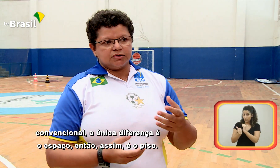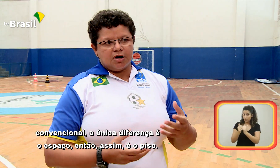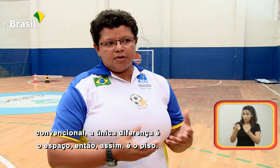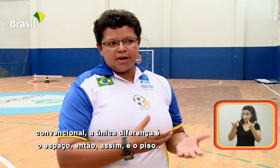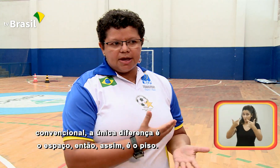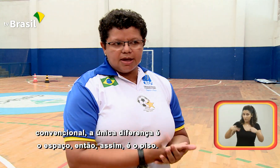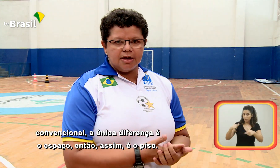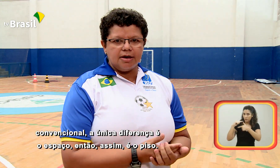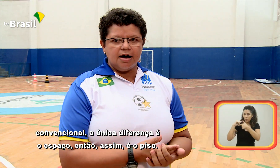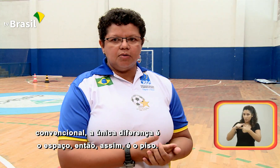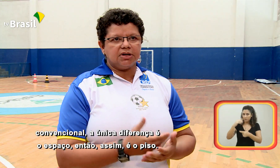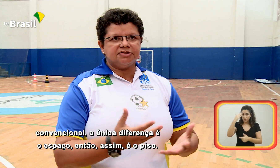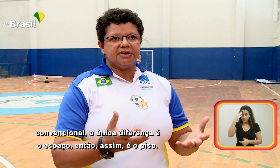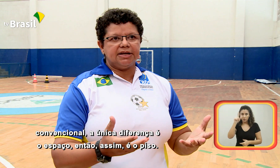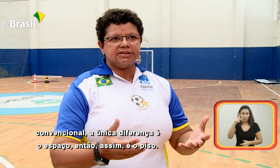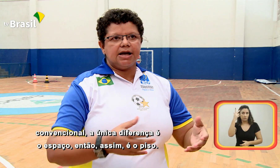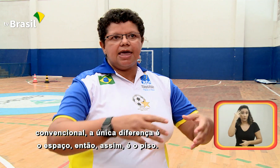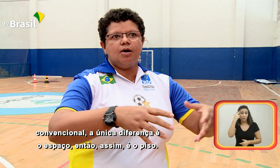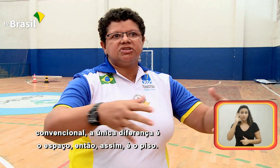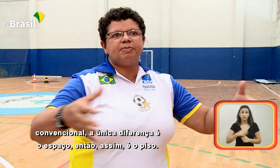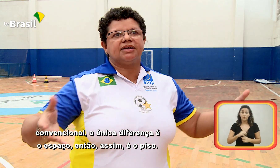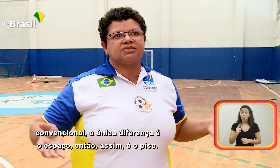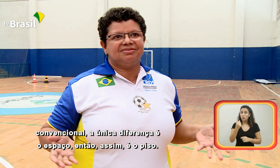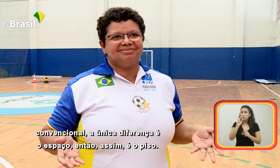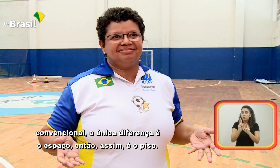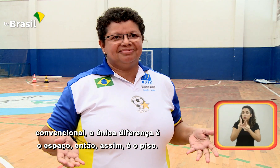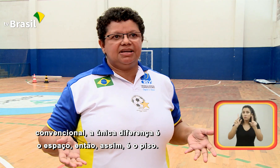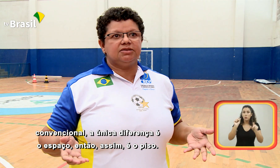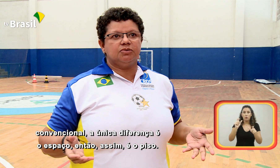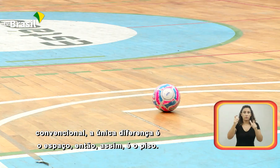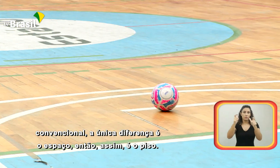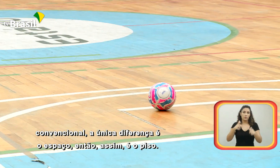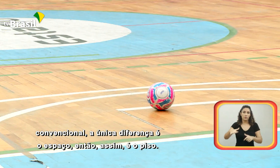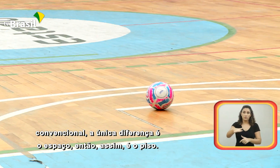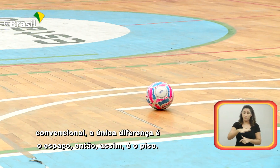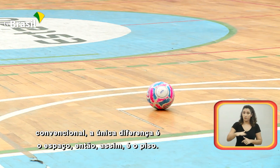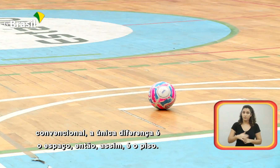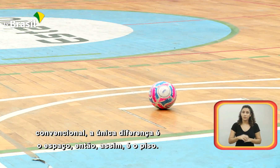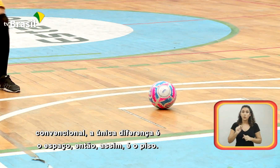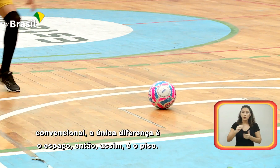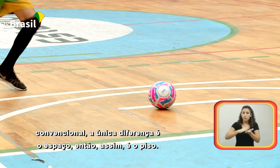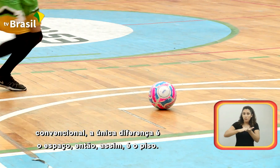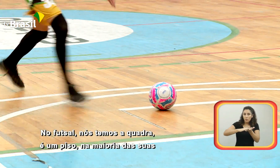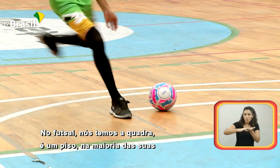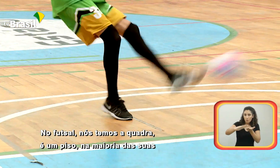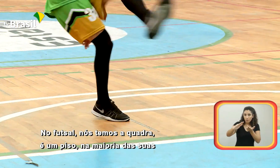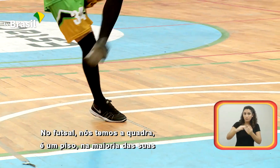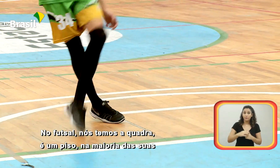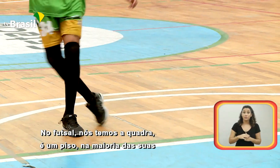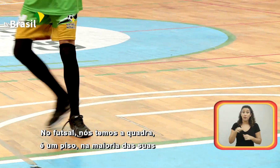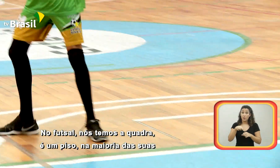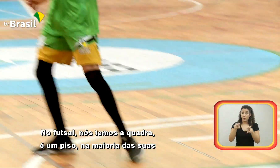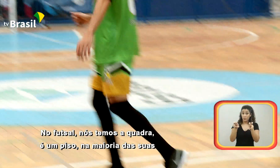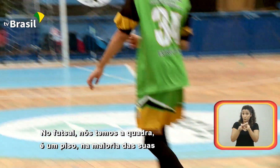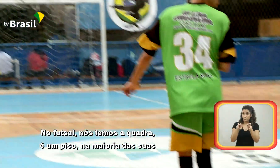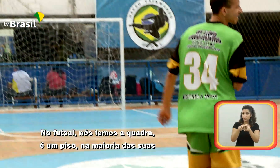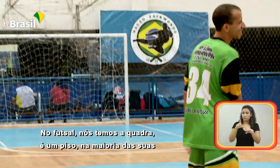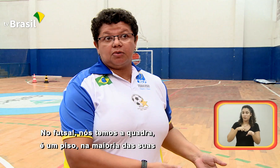Convencional, a única diferença é o espaço, né? Então, assim, é o piso. Né? No futsal nós temos a